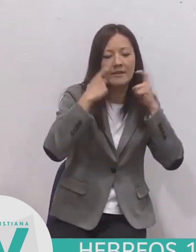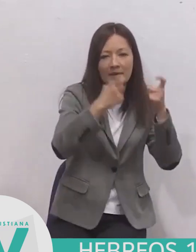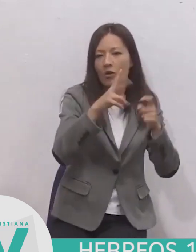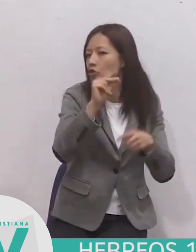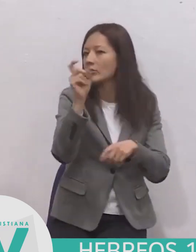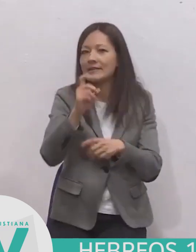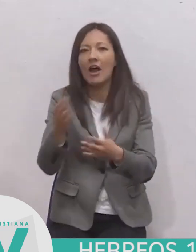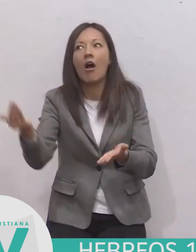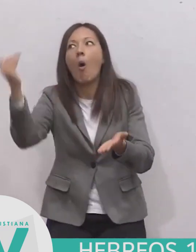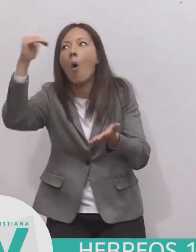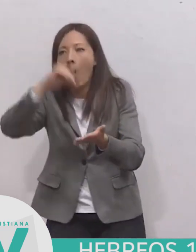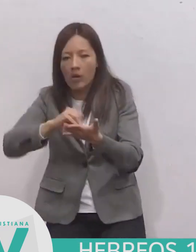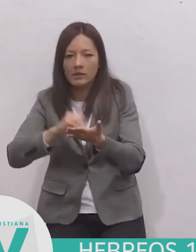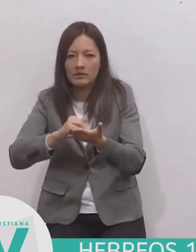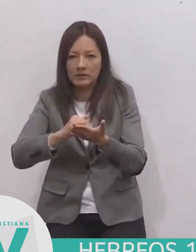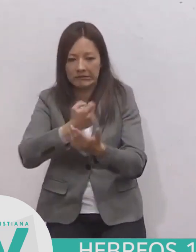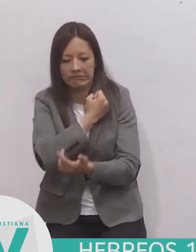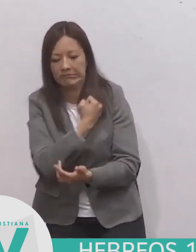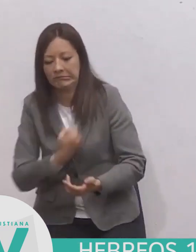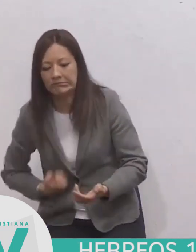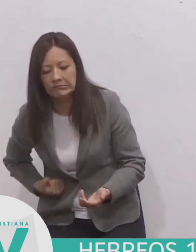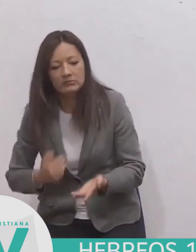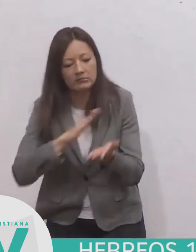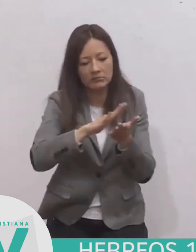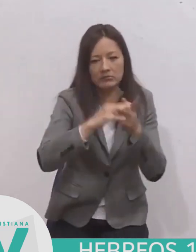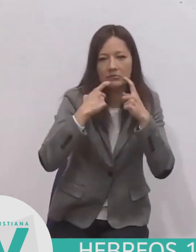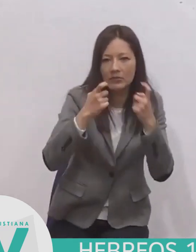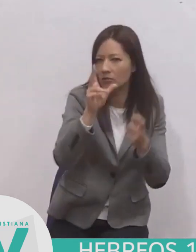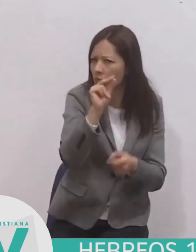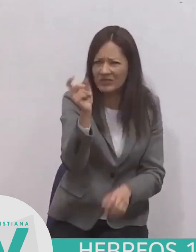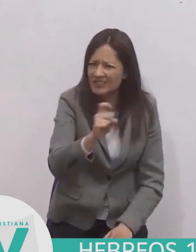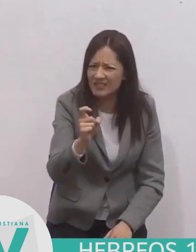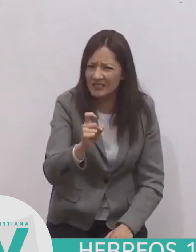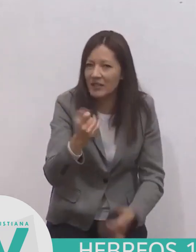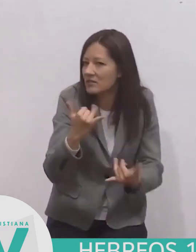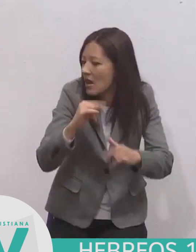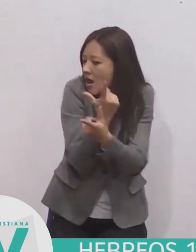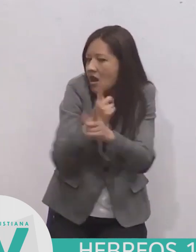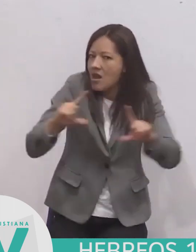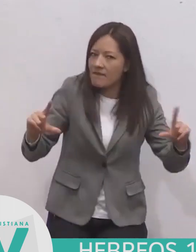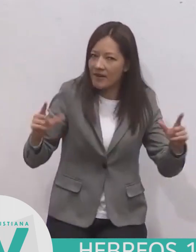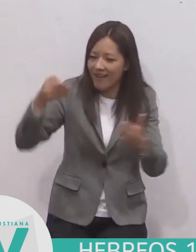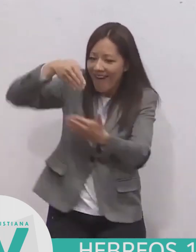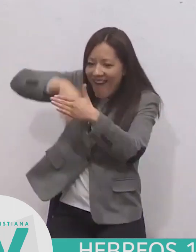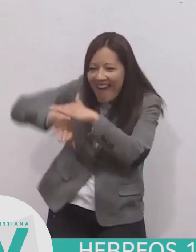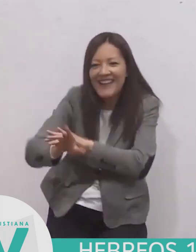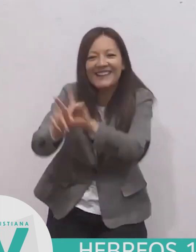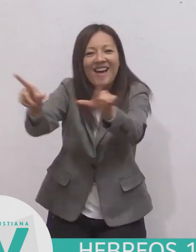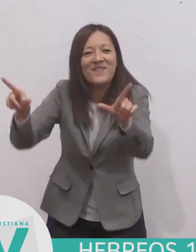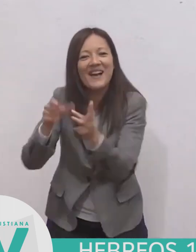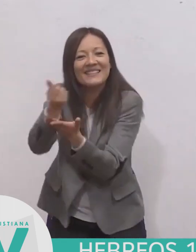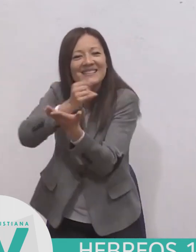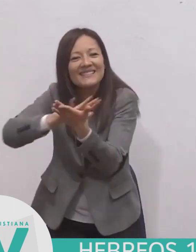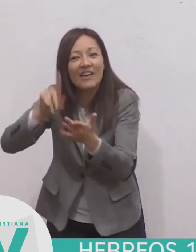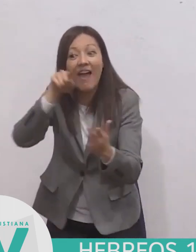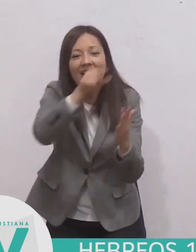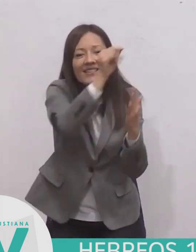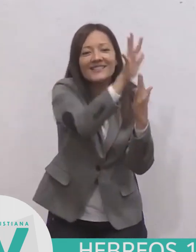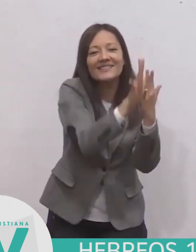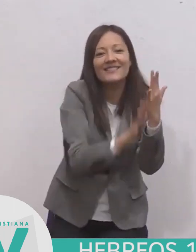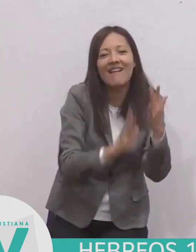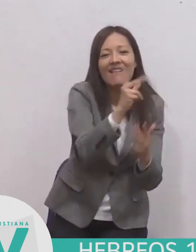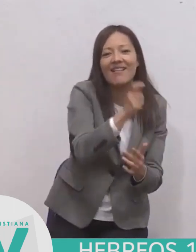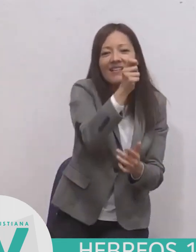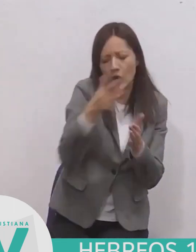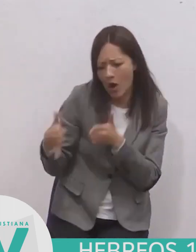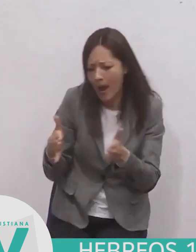Así que, hermanos, teniendo libertad para entrar en el lugar santísimo, ¿por qué? Por la sangre de Cristo, por el camino